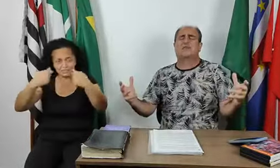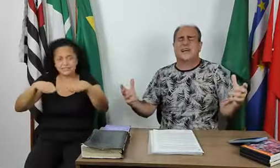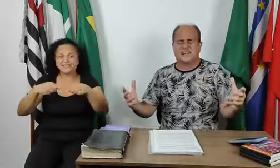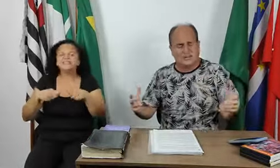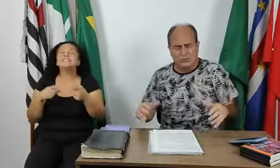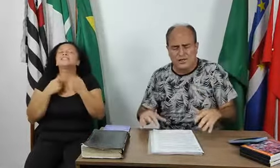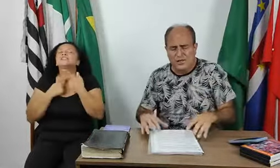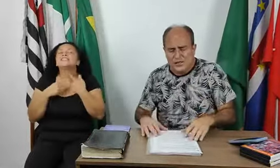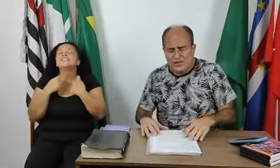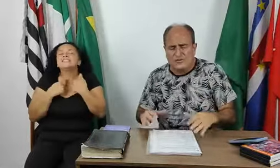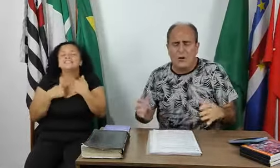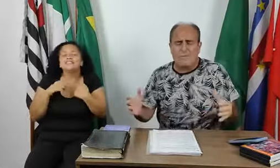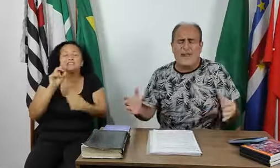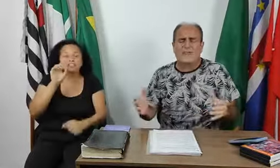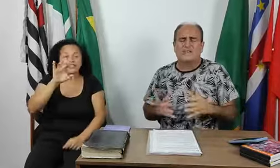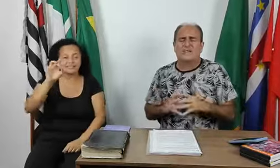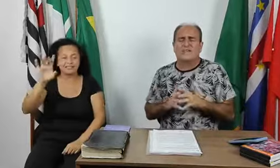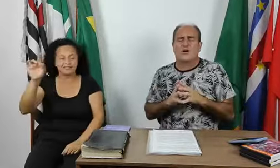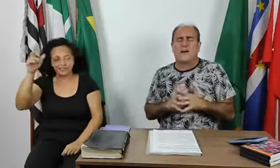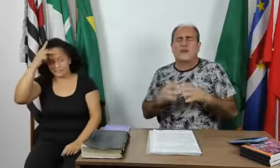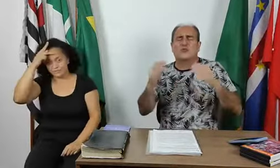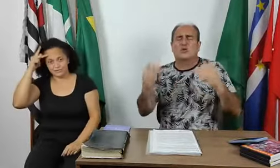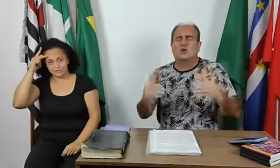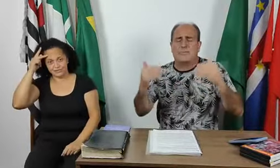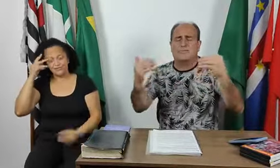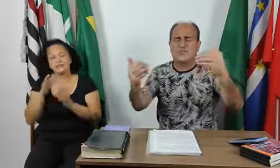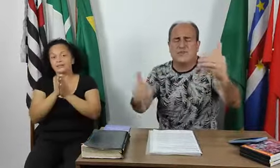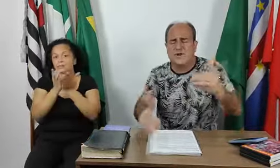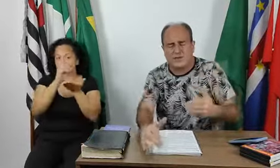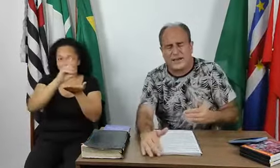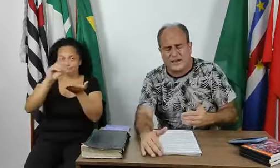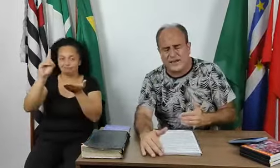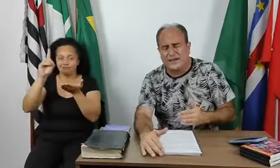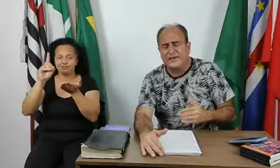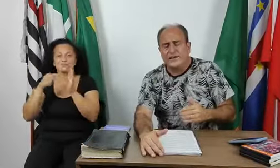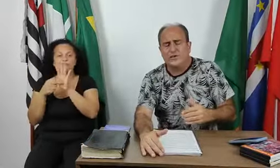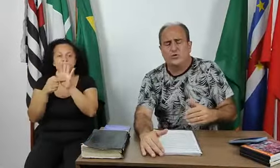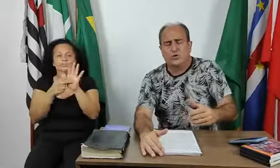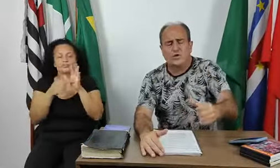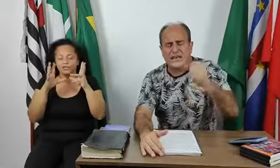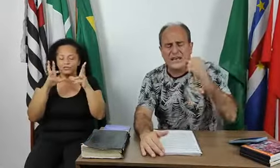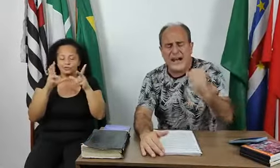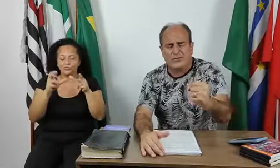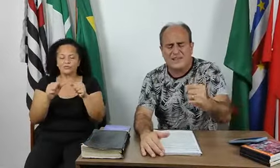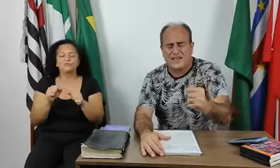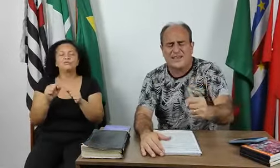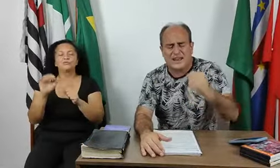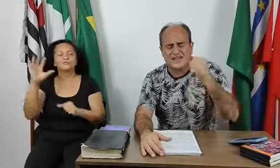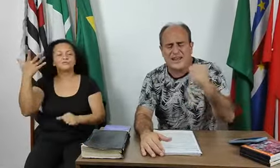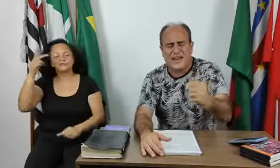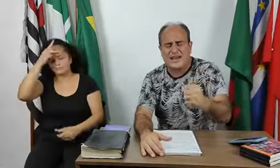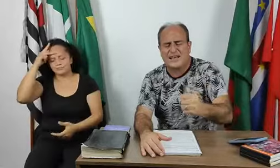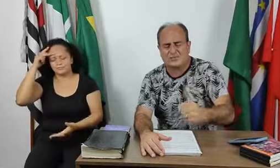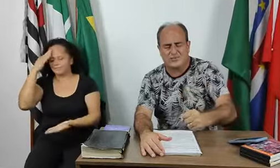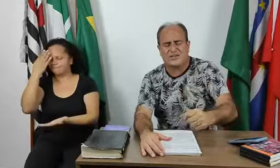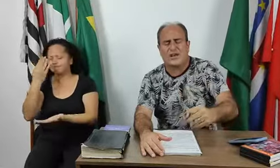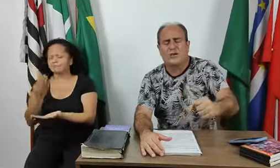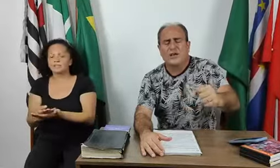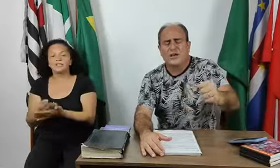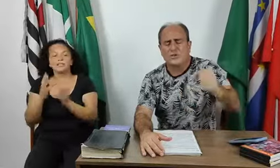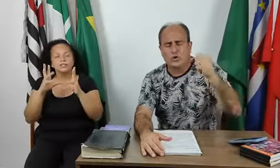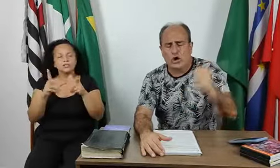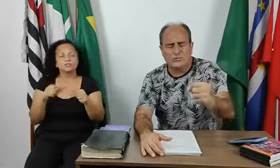anseio de cada um. E a tua palavra diz, ó Pai, que tudo é possível ao que crê, e tudo que ligarmos na terra será ligado no